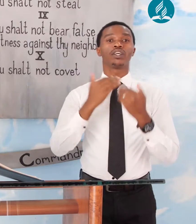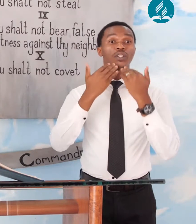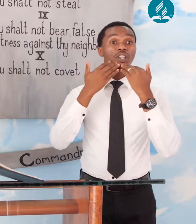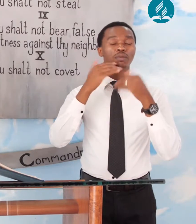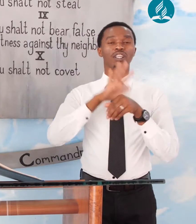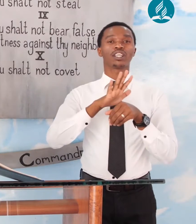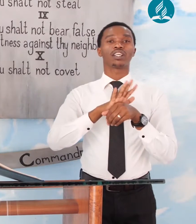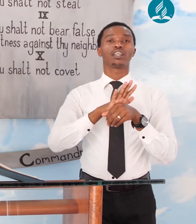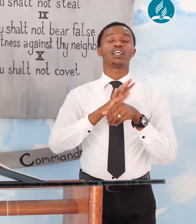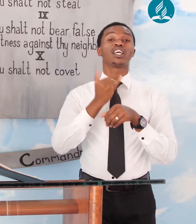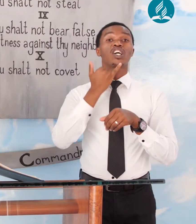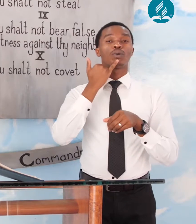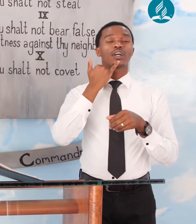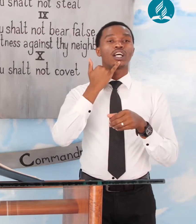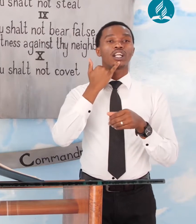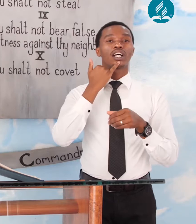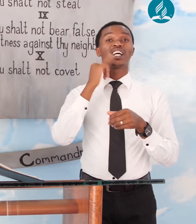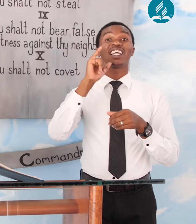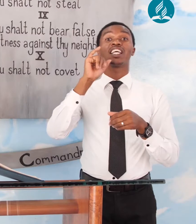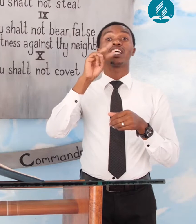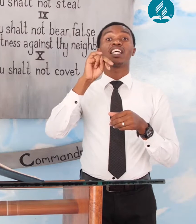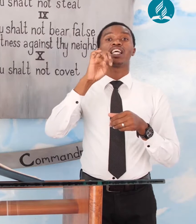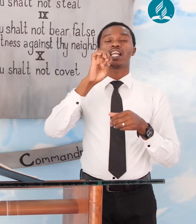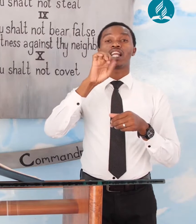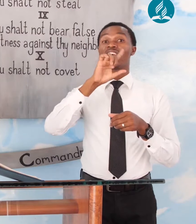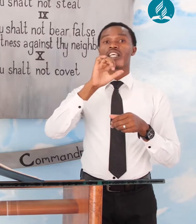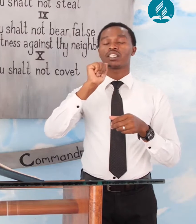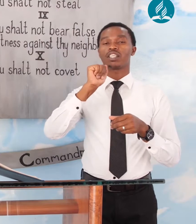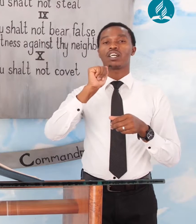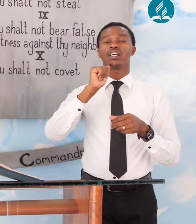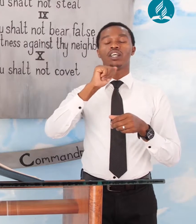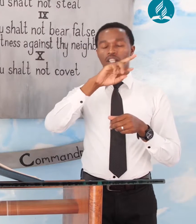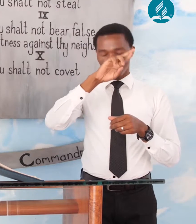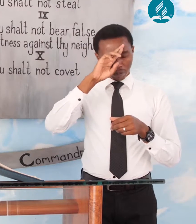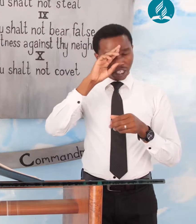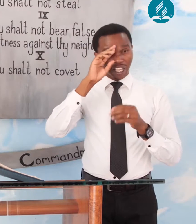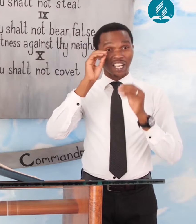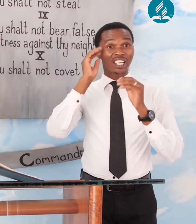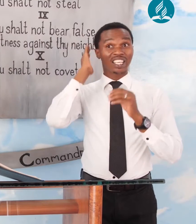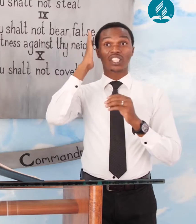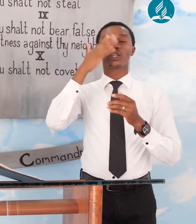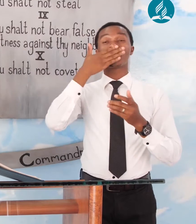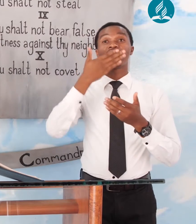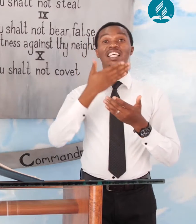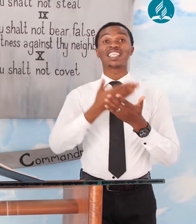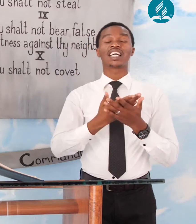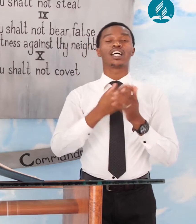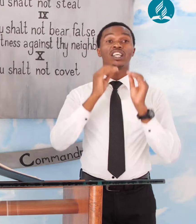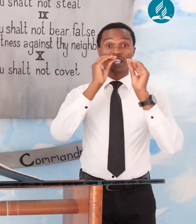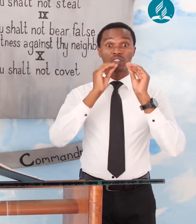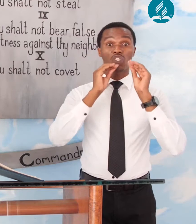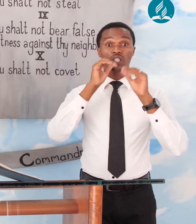Turashimira nanone umwana Ineza Nael kubw'icyigisho cyiza maze kuduha